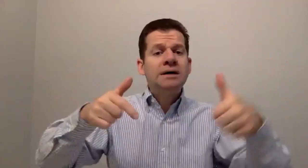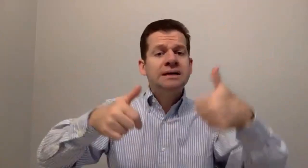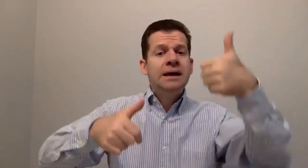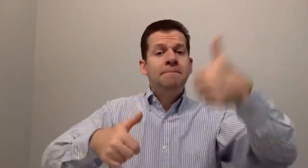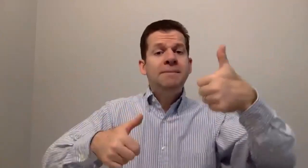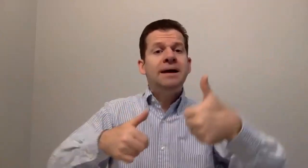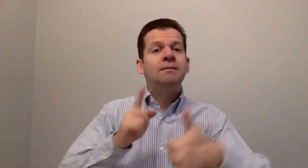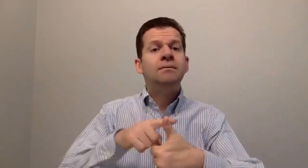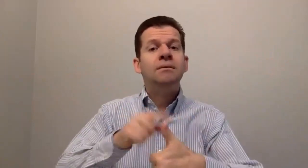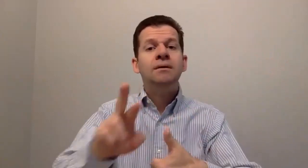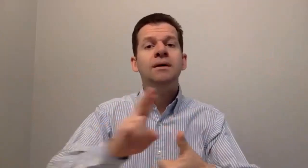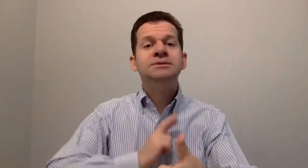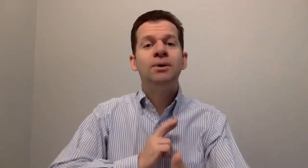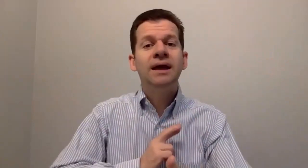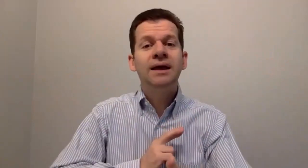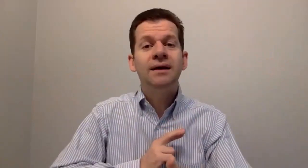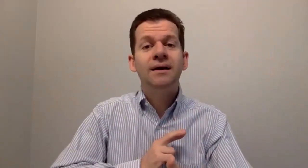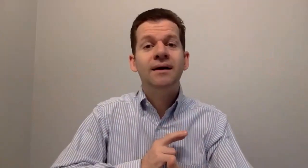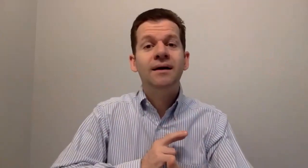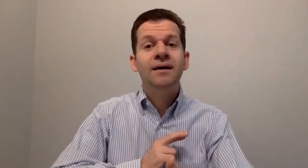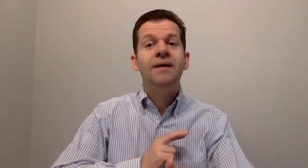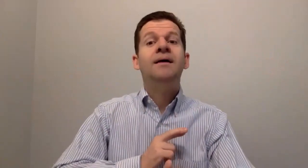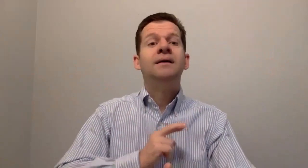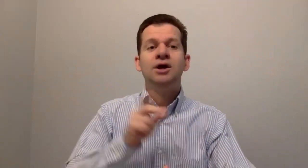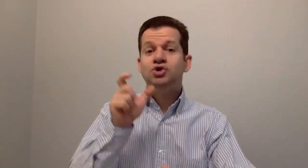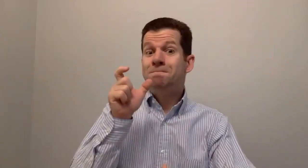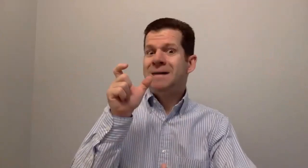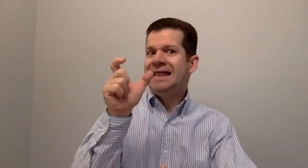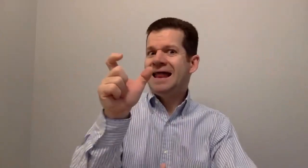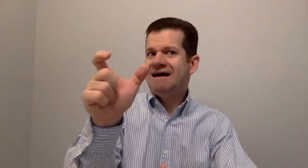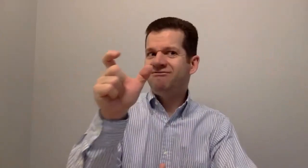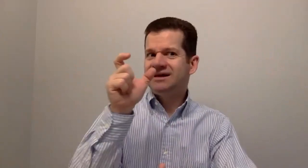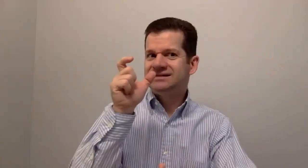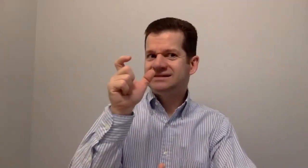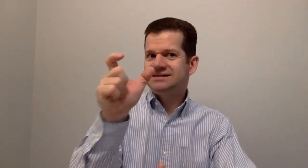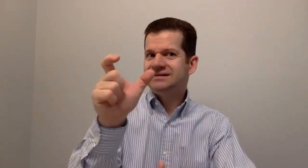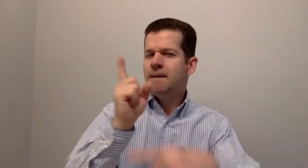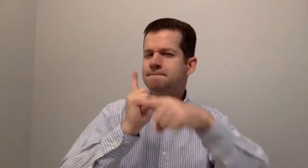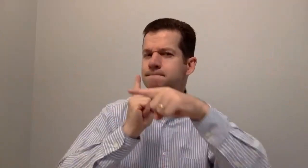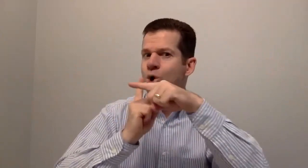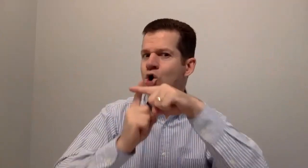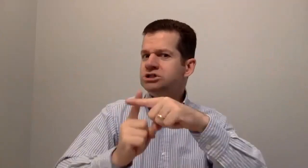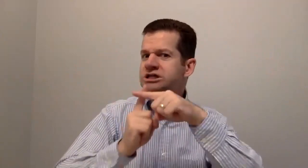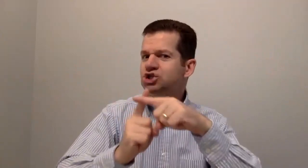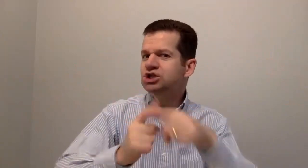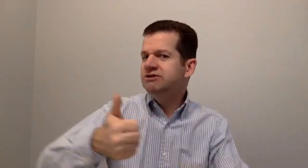linguagem? Primeira. Responde aí. Isso. Palavras